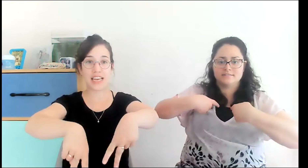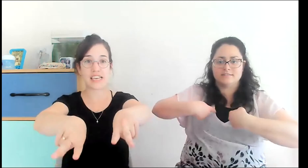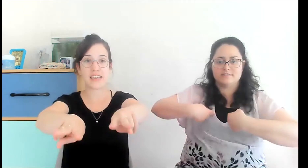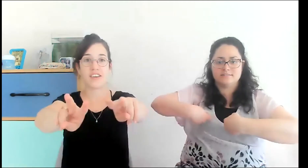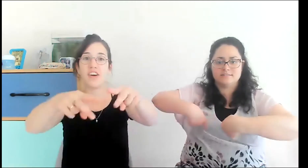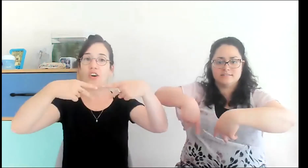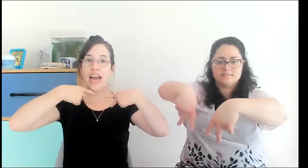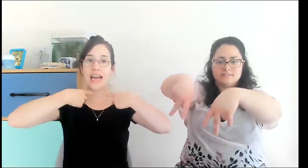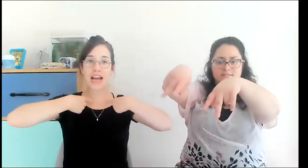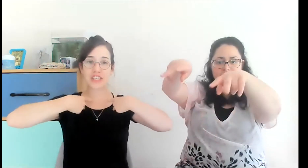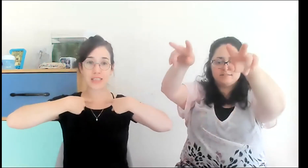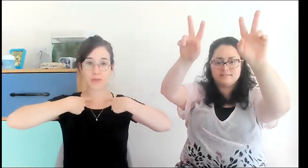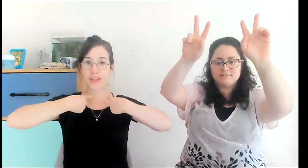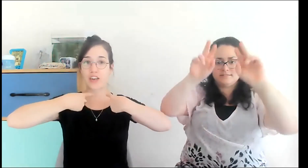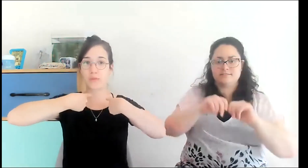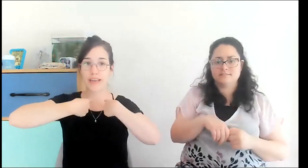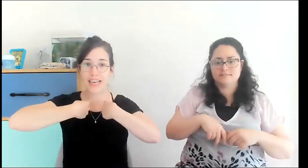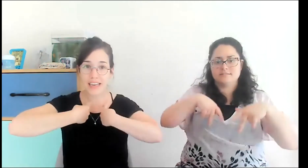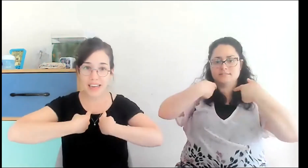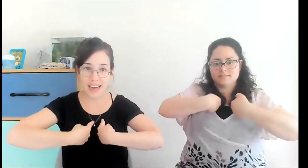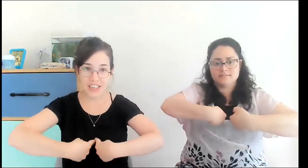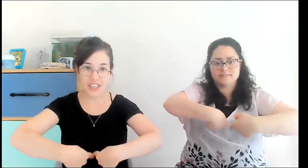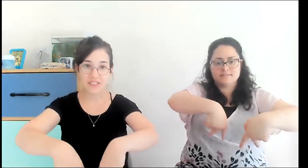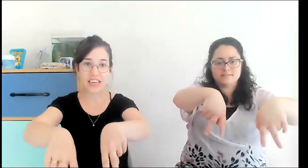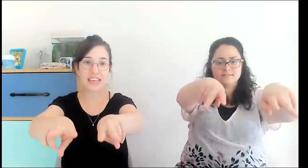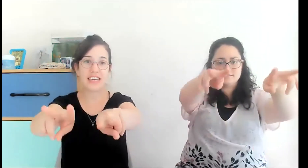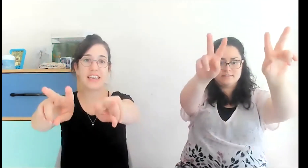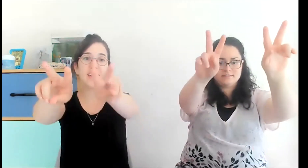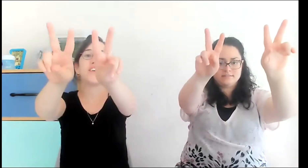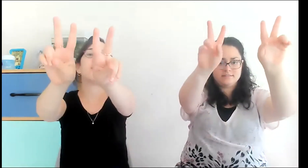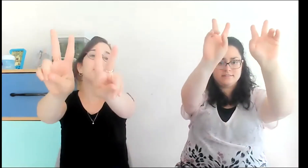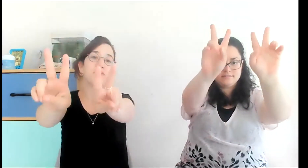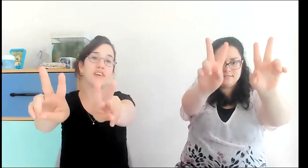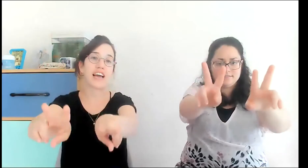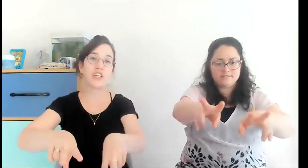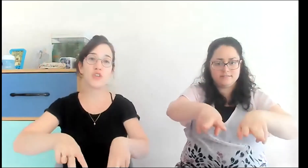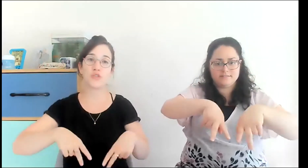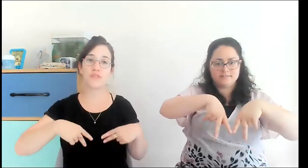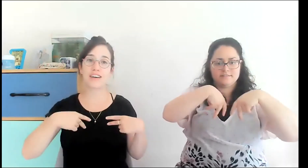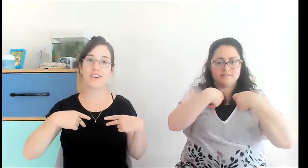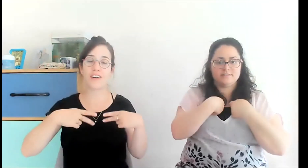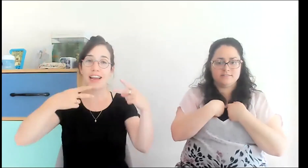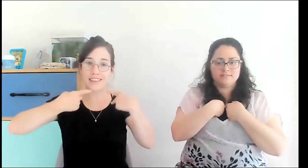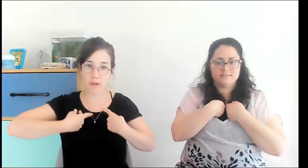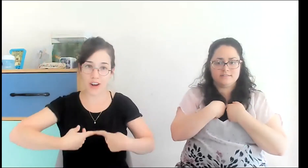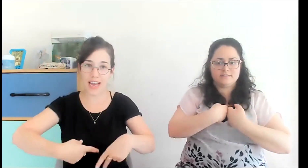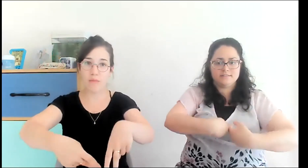השיבני. אוקיי? השתי אצבעות מתחילות ממני. השיבני והשובה. אוקיי? זה הולך